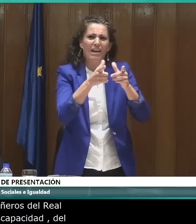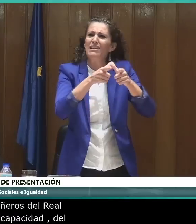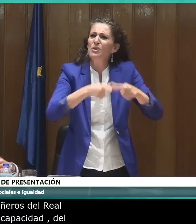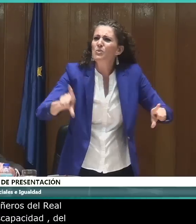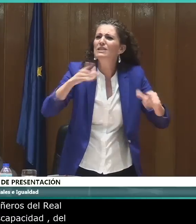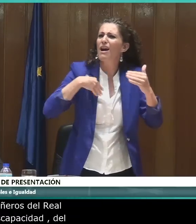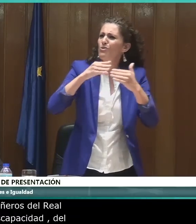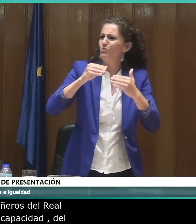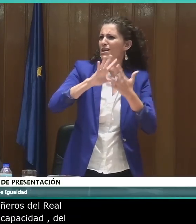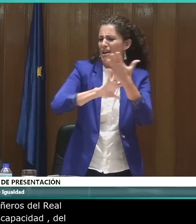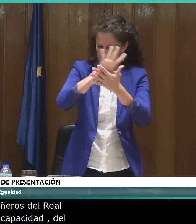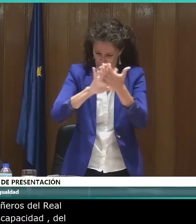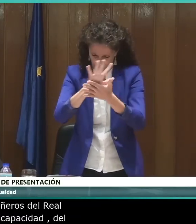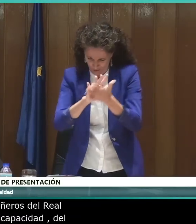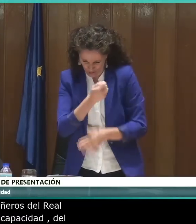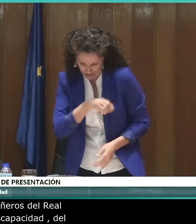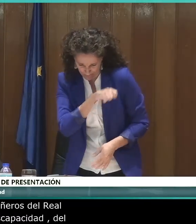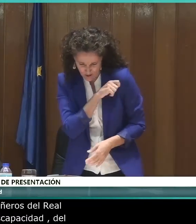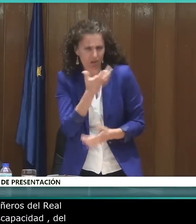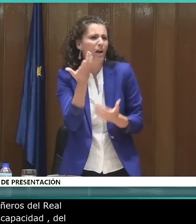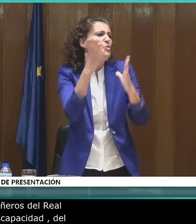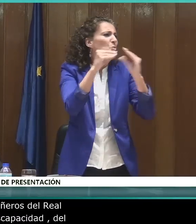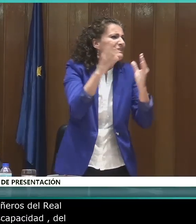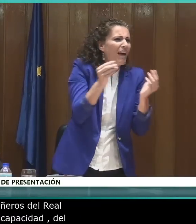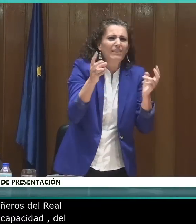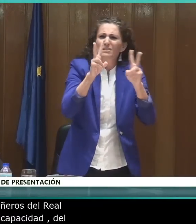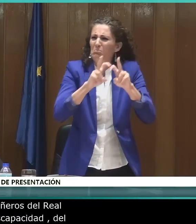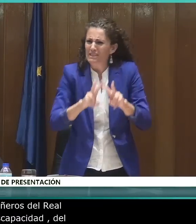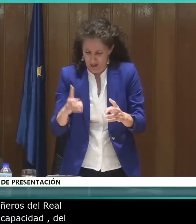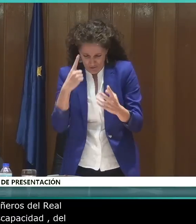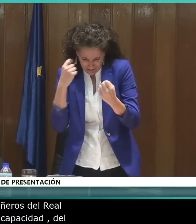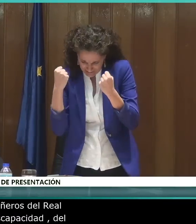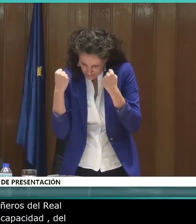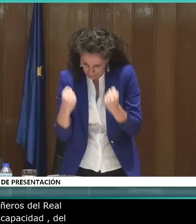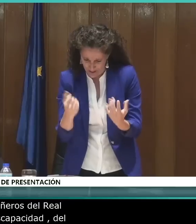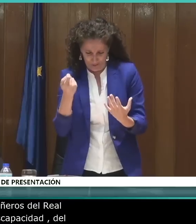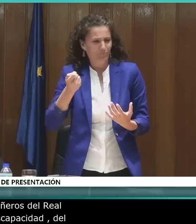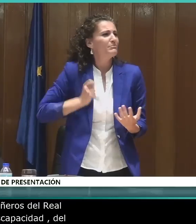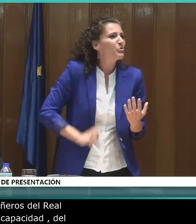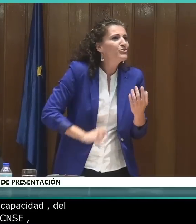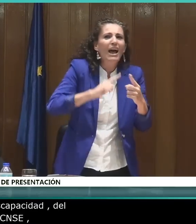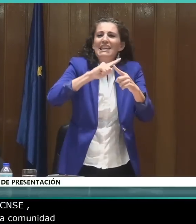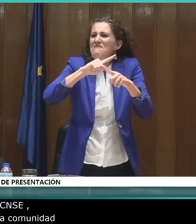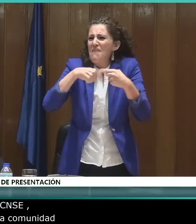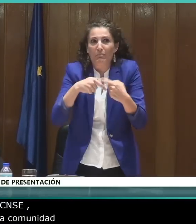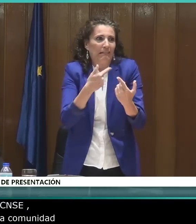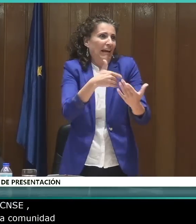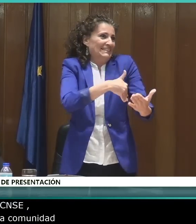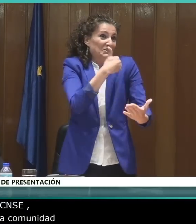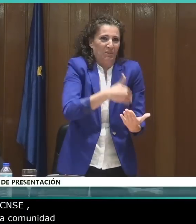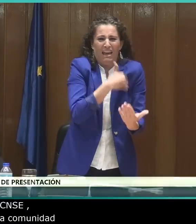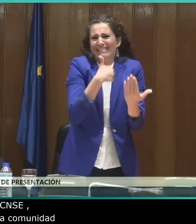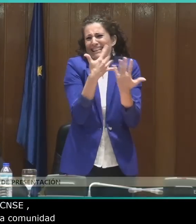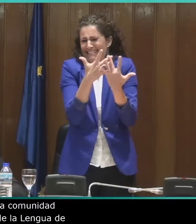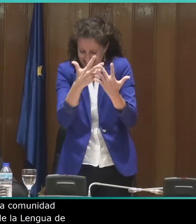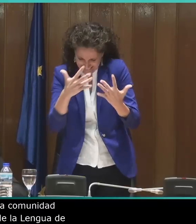representantes de la Comunidad Lingüística Usuaria de la Lengua de Signos Española, universidades, investigadores, expertos, profesionales,